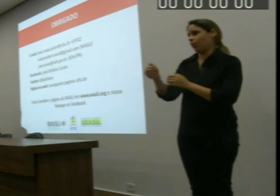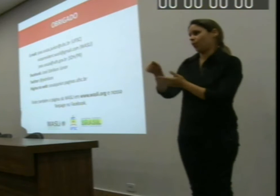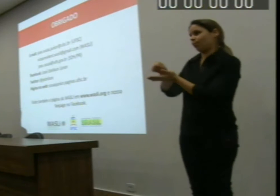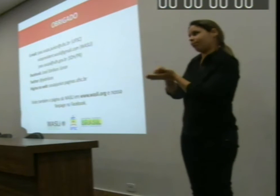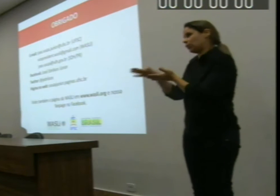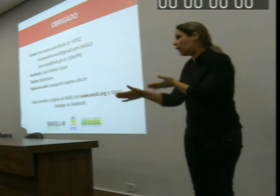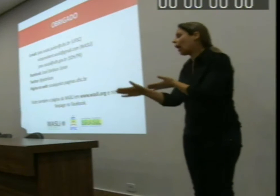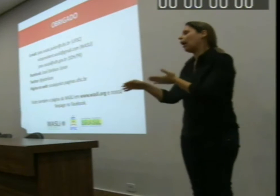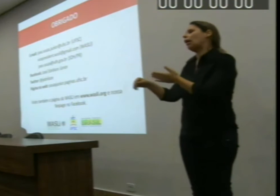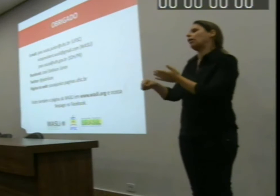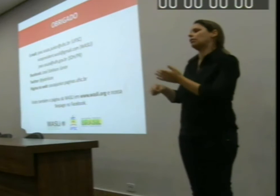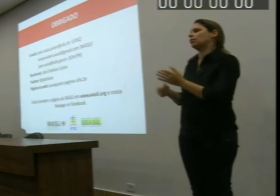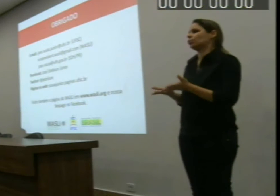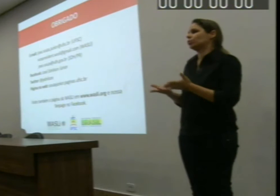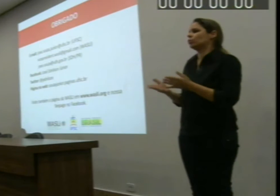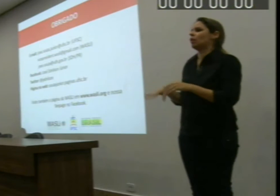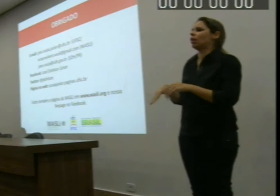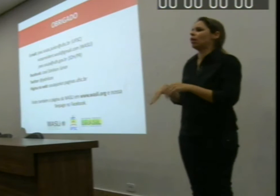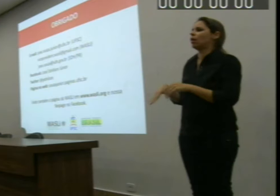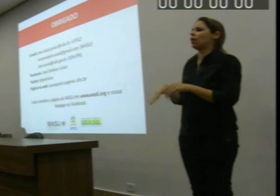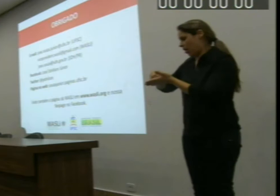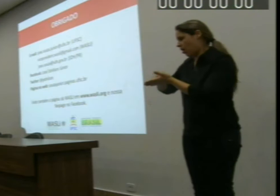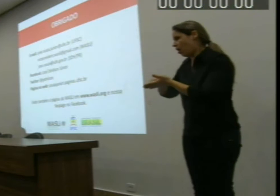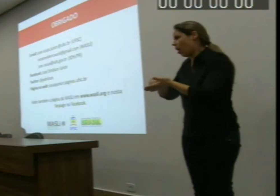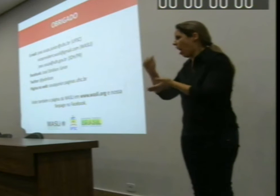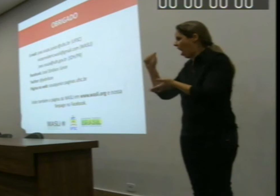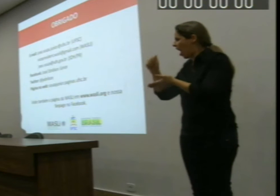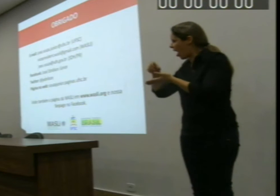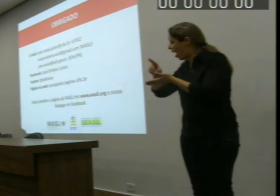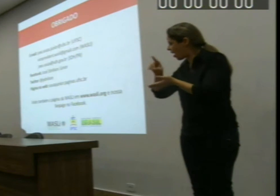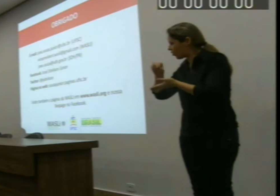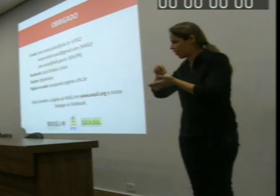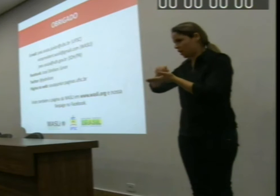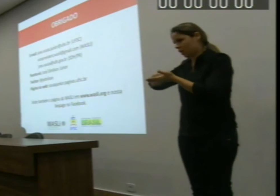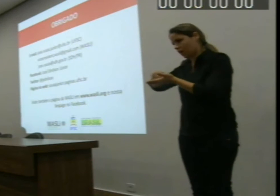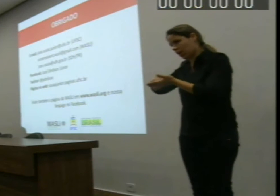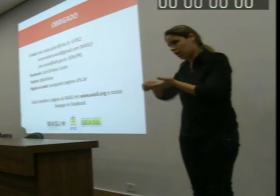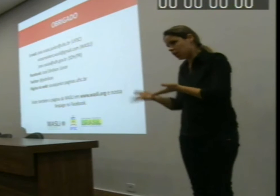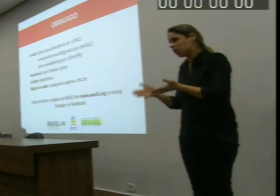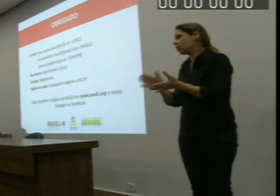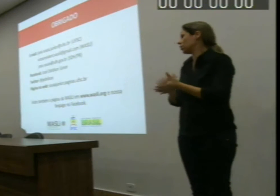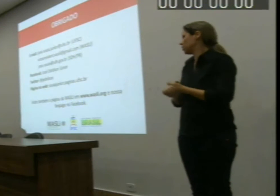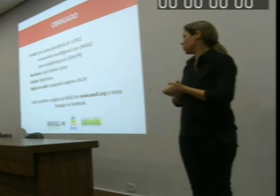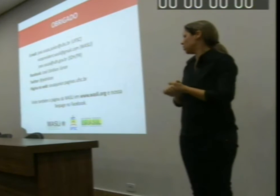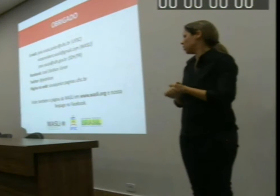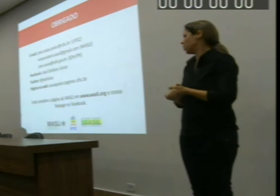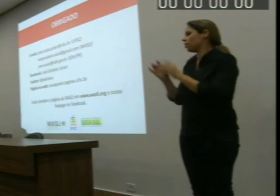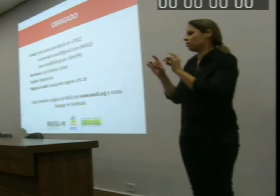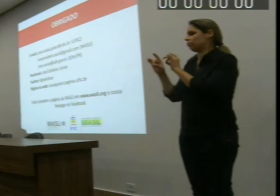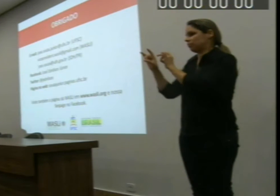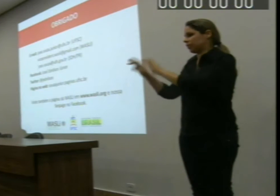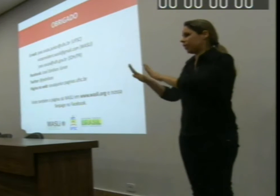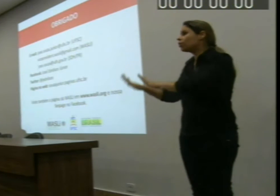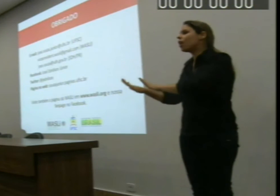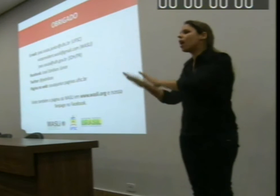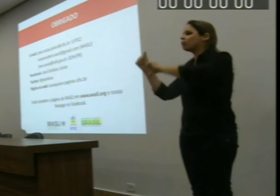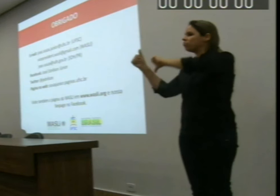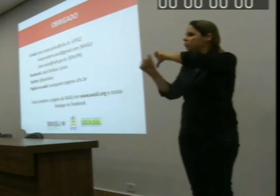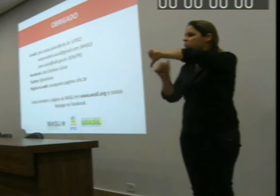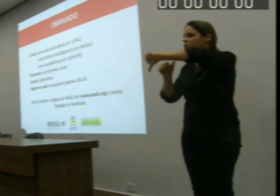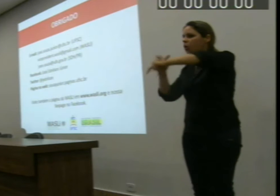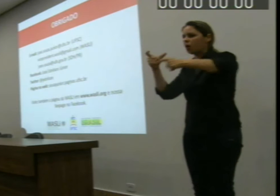eh eh ser chamado atenção pode ser deslocado para um outro órgão você entregue paraa administração pública e ser deslocado para um outro